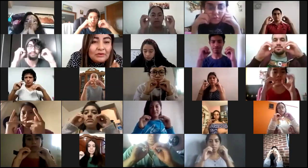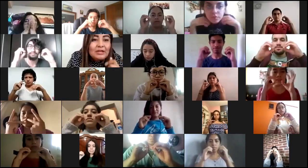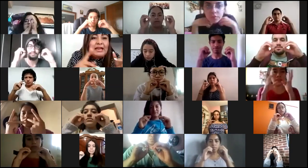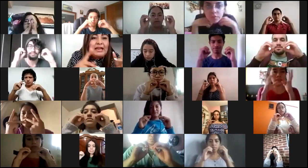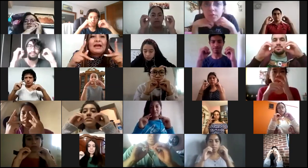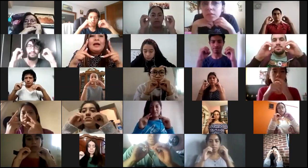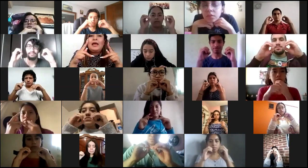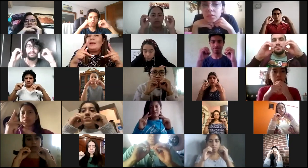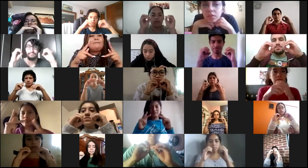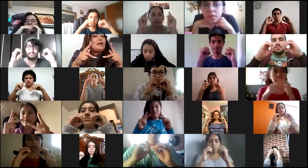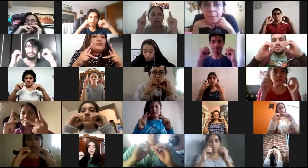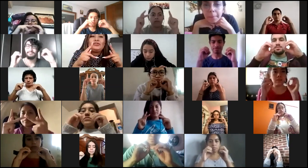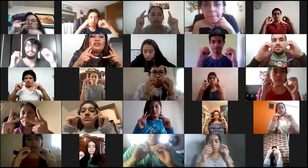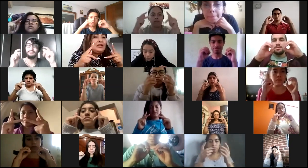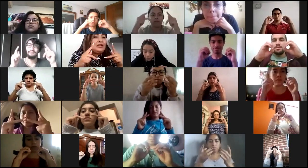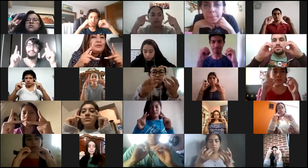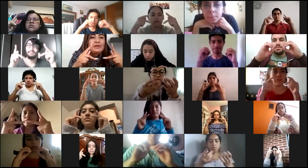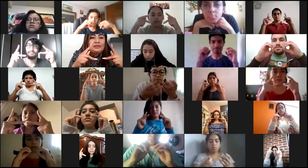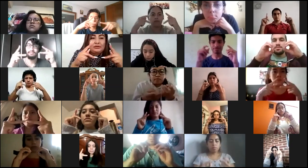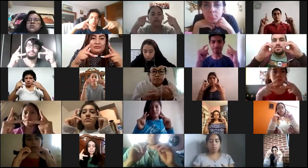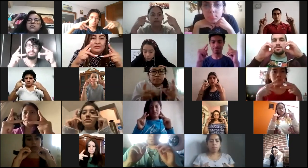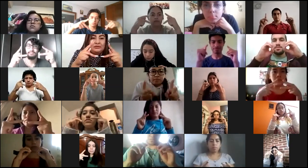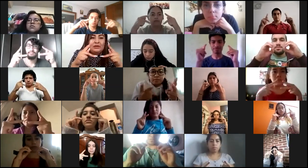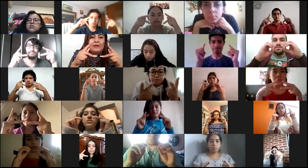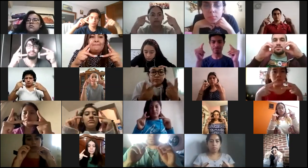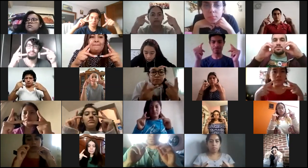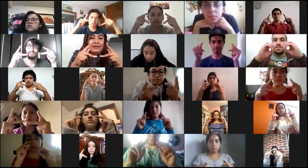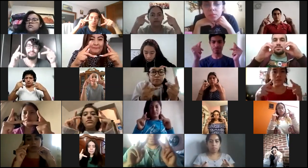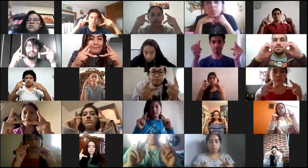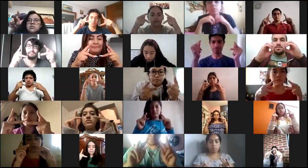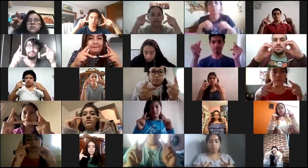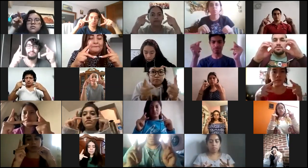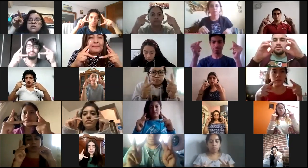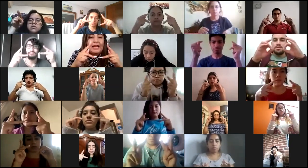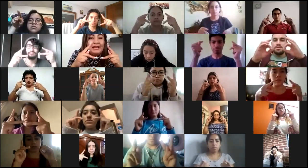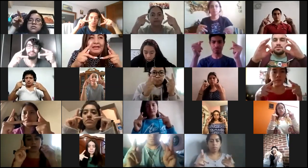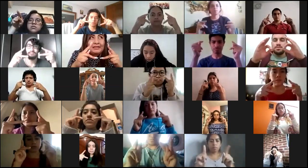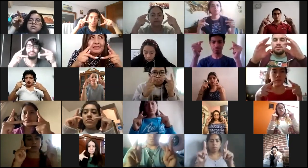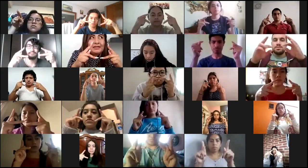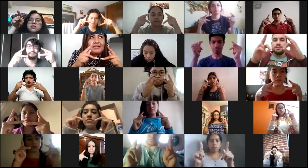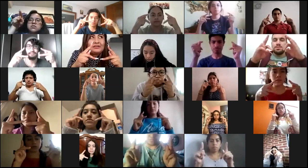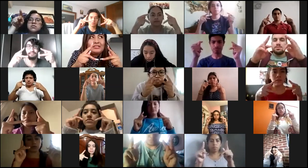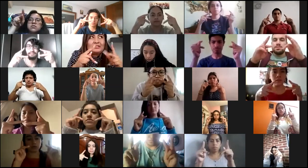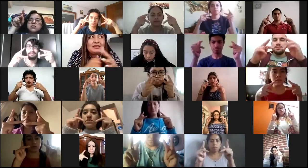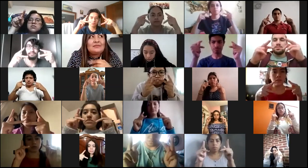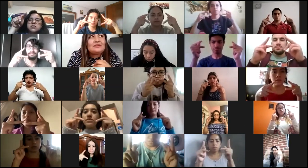la K, pero no tiene movimiento. P. Ajá. Entonces nos quedamos en